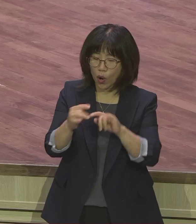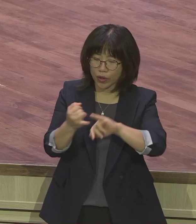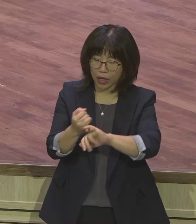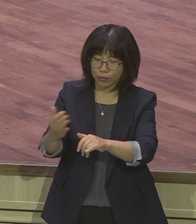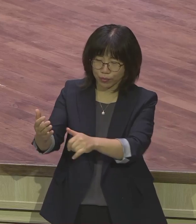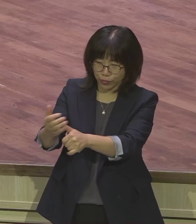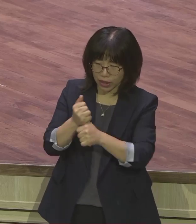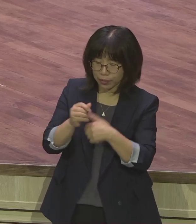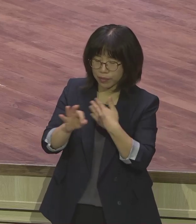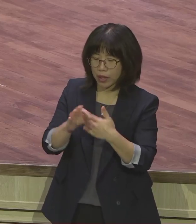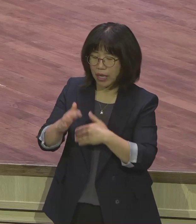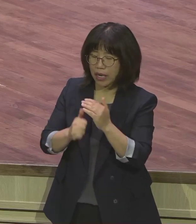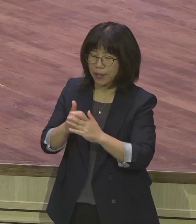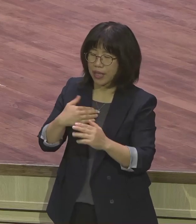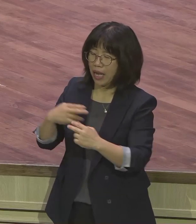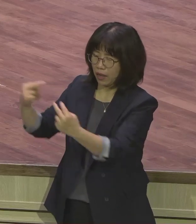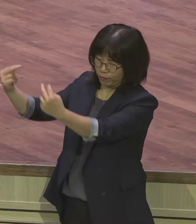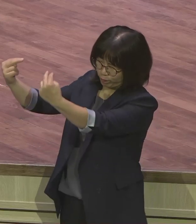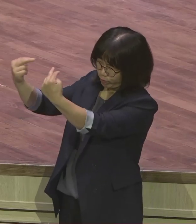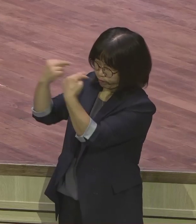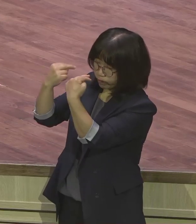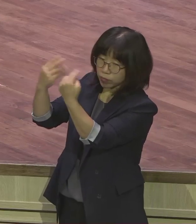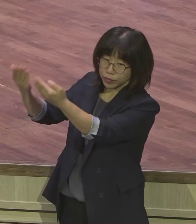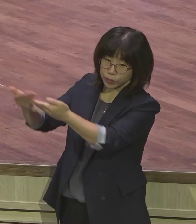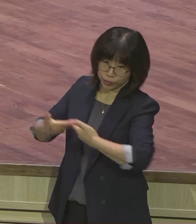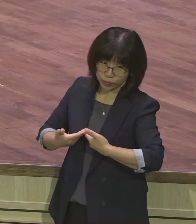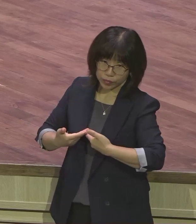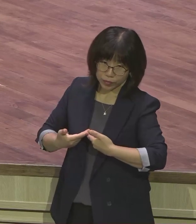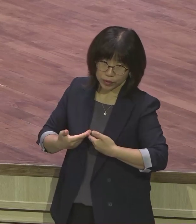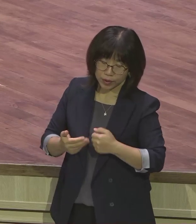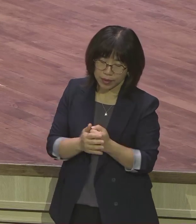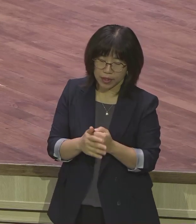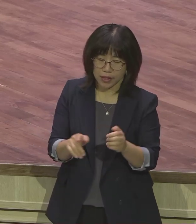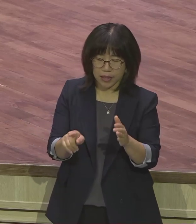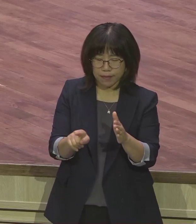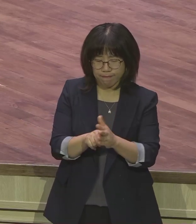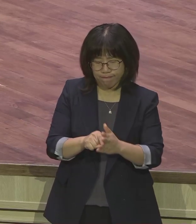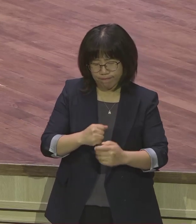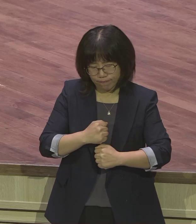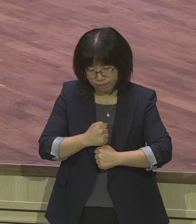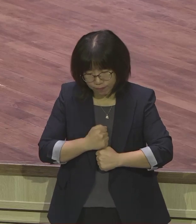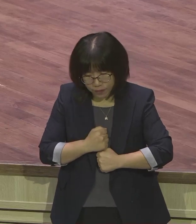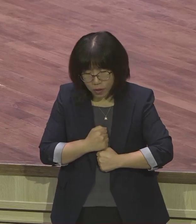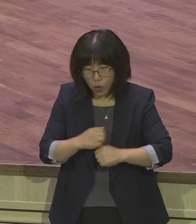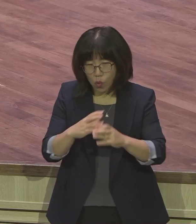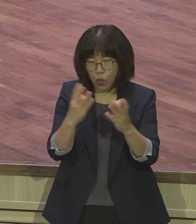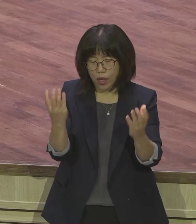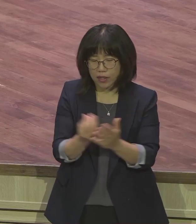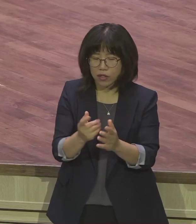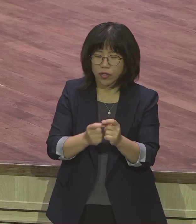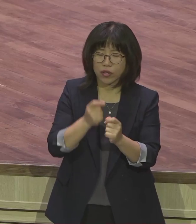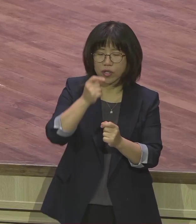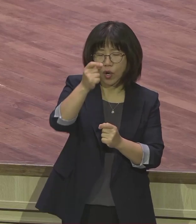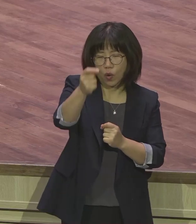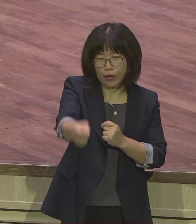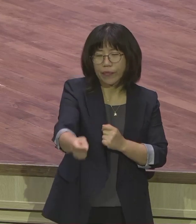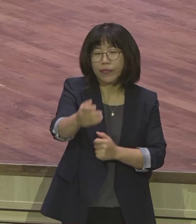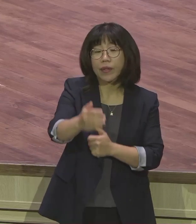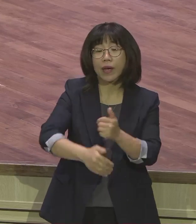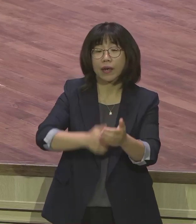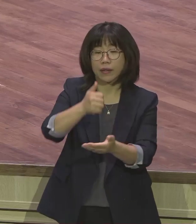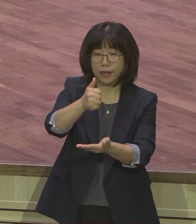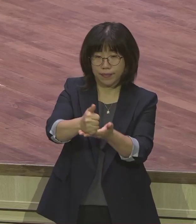속성 자체가 뭐요? 신실하시고 완전하시고 영원하세요. 영원하시기 때문에